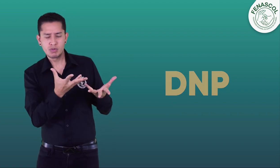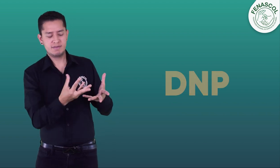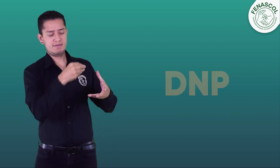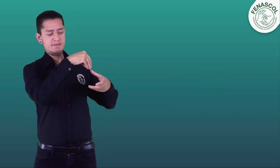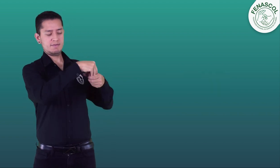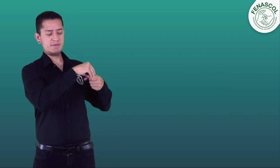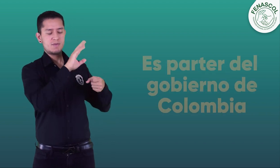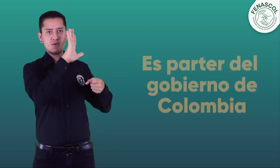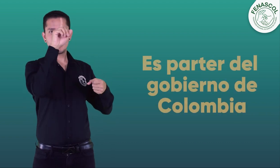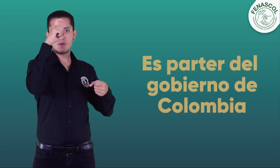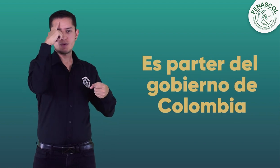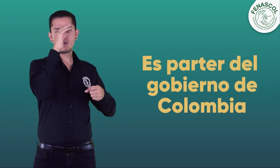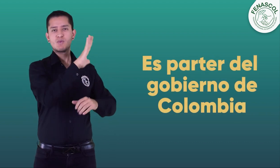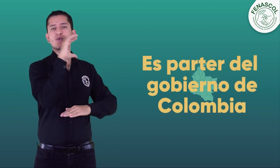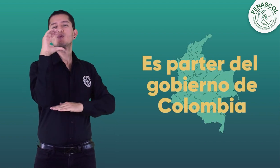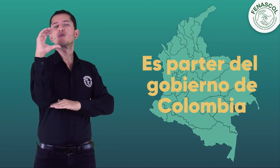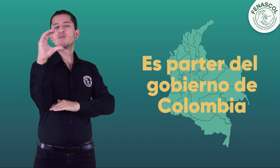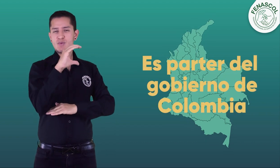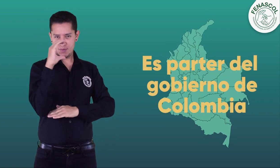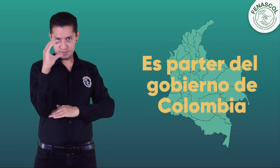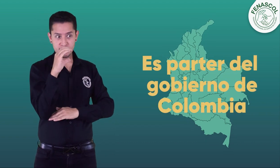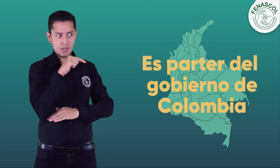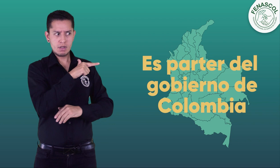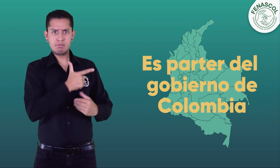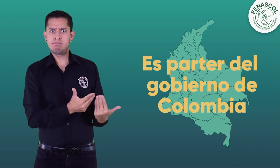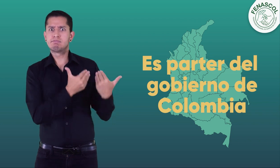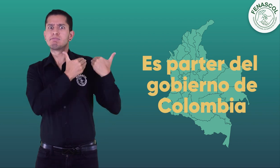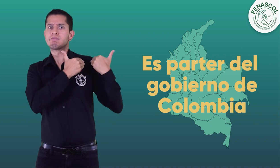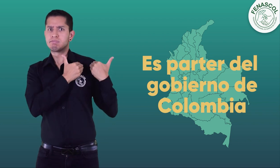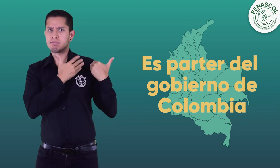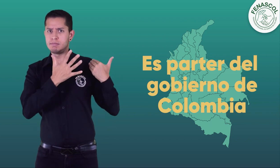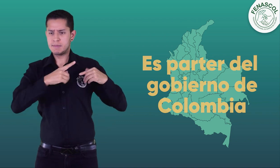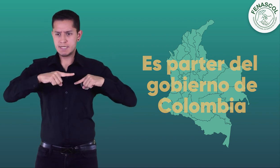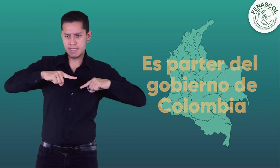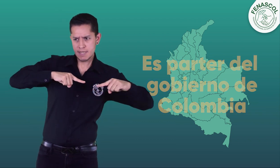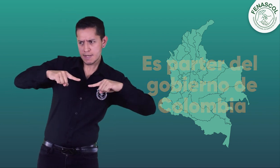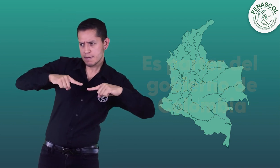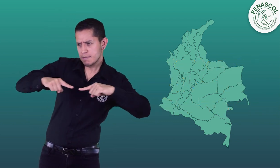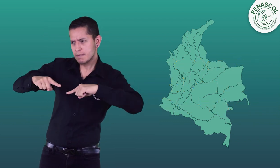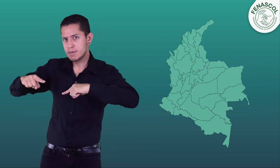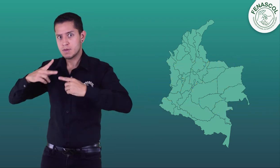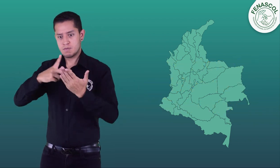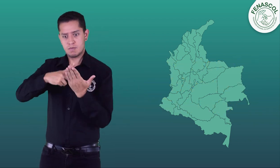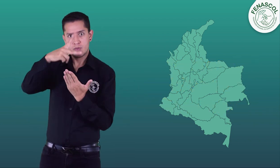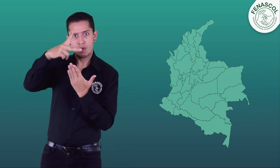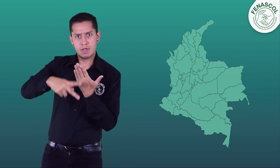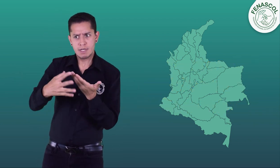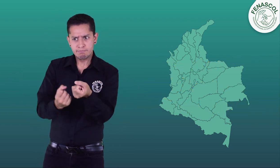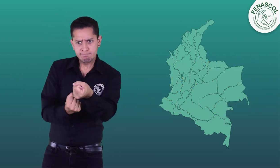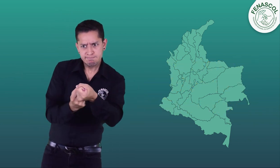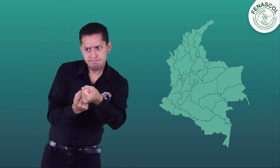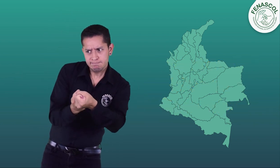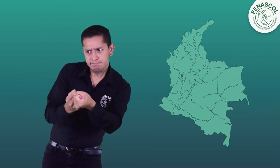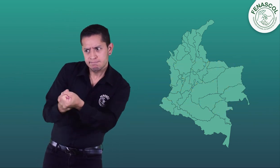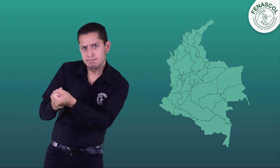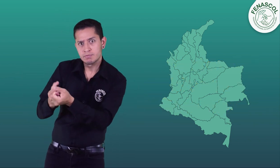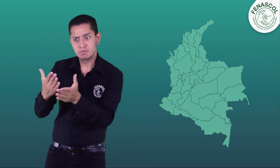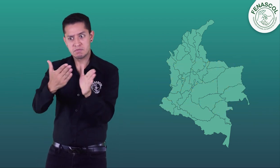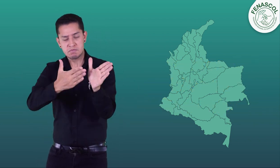El DNP hace parte del gobierno colombiano y se encarga de administrar, apoyar y planear proyectos